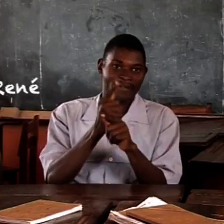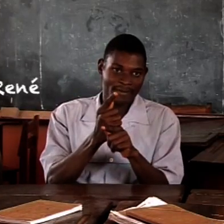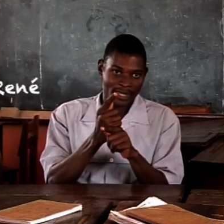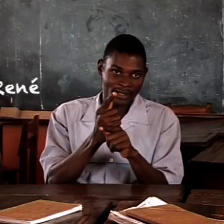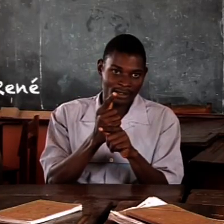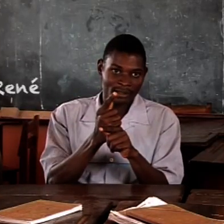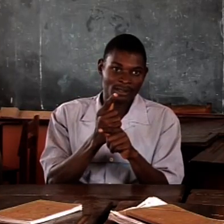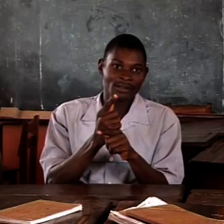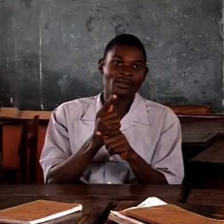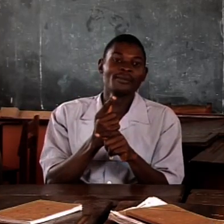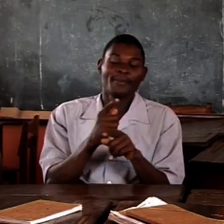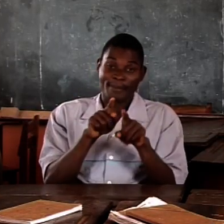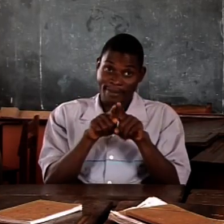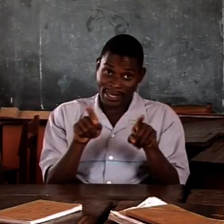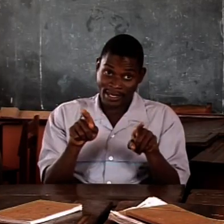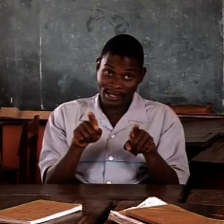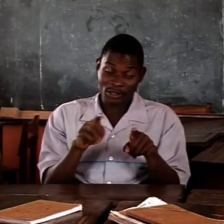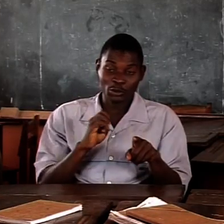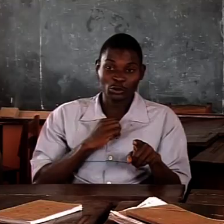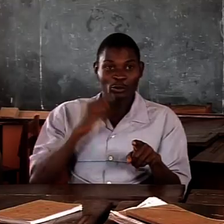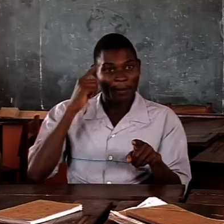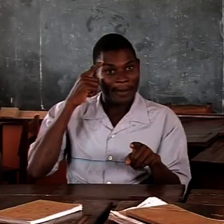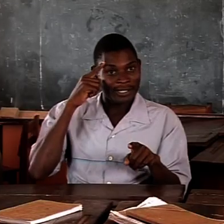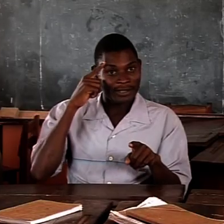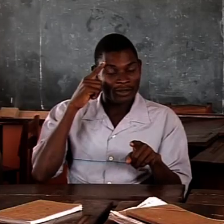Je suis en première d'année d'université en géographie.